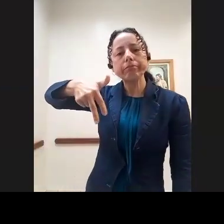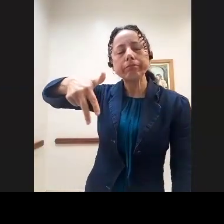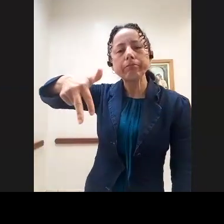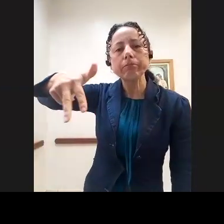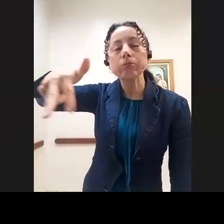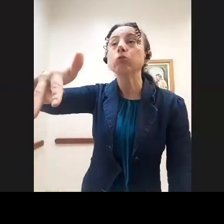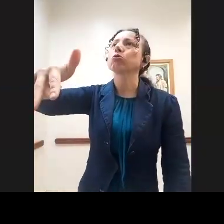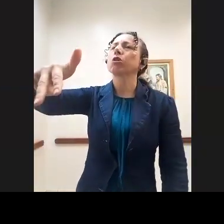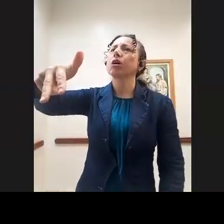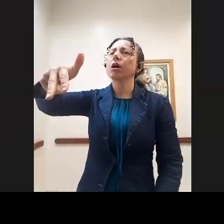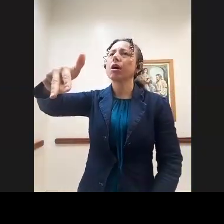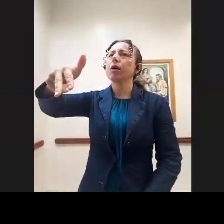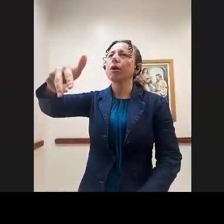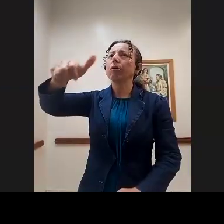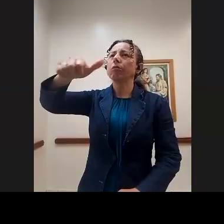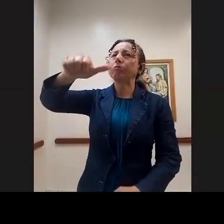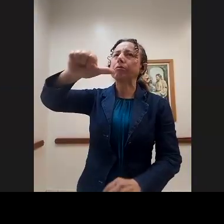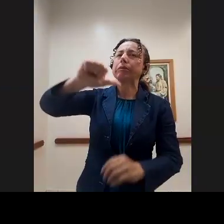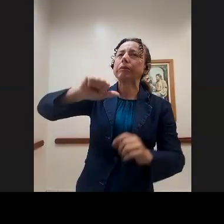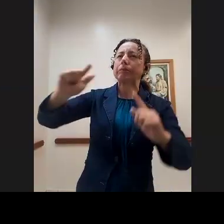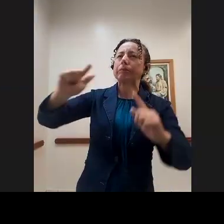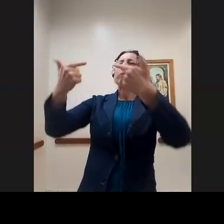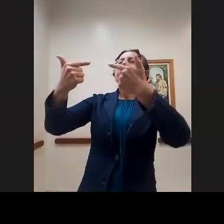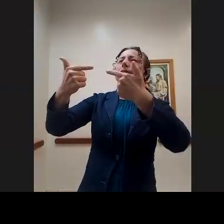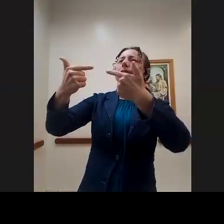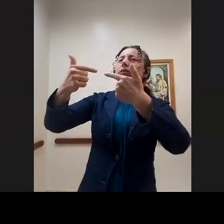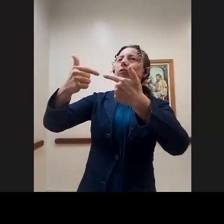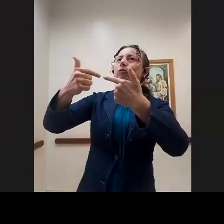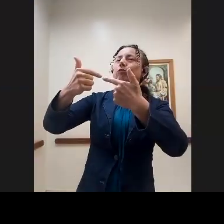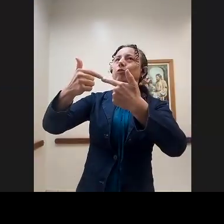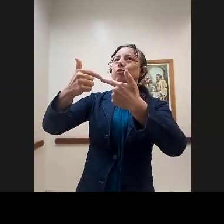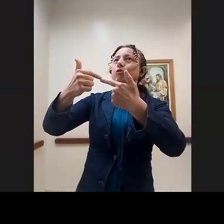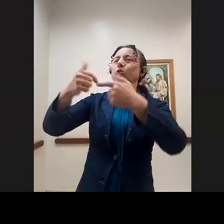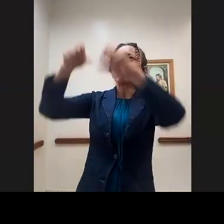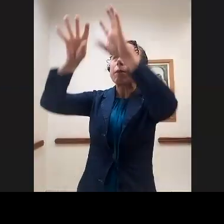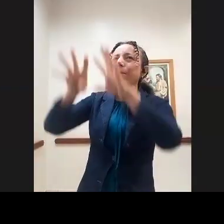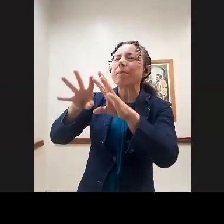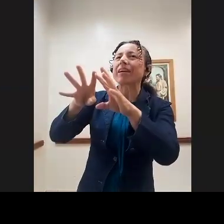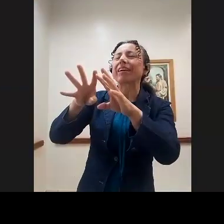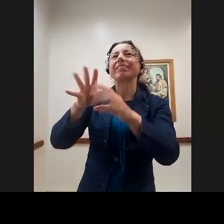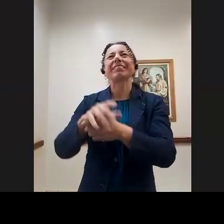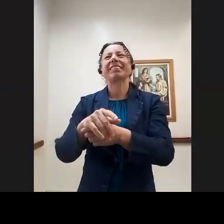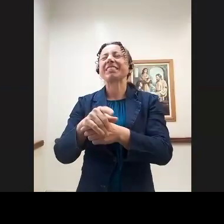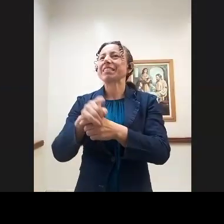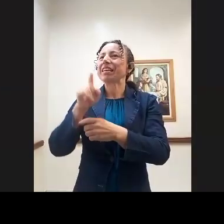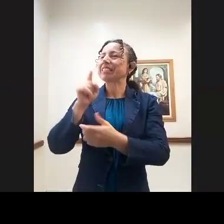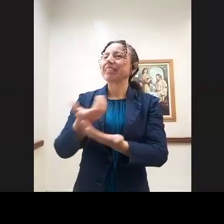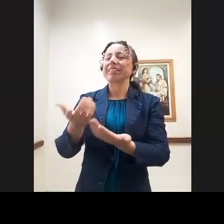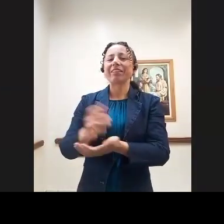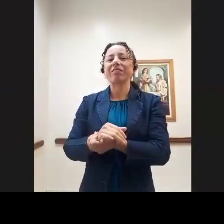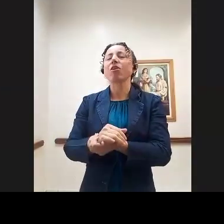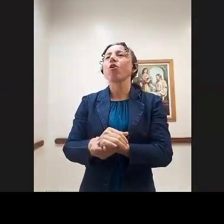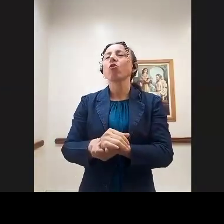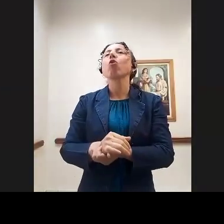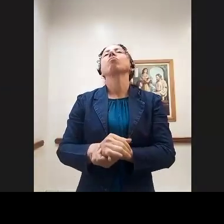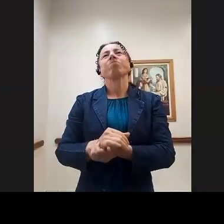uma jornada de desafios, de bênçãos, mas que a resposta é sempre voltar para essas promessas, né? E falar, poxa, vale a pena esse caminho.